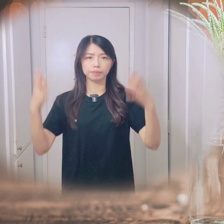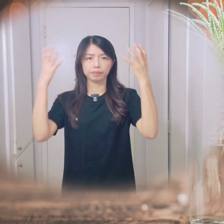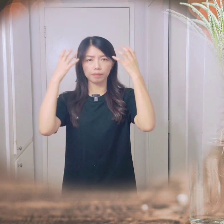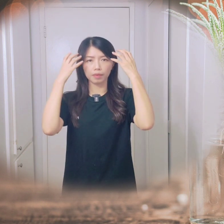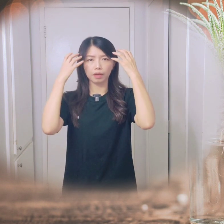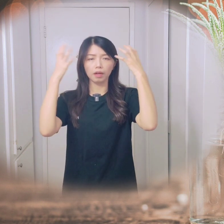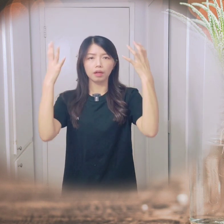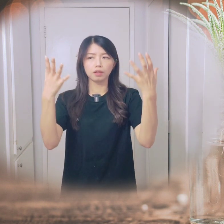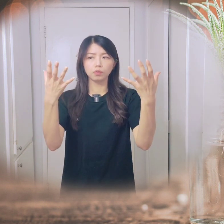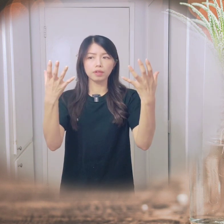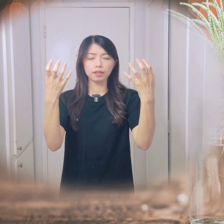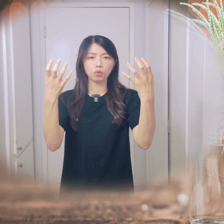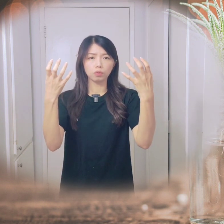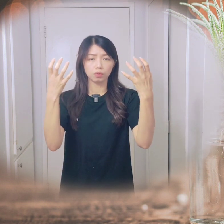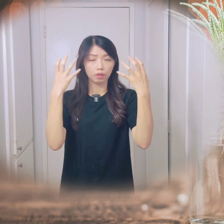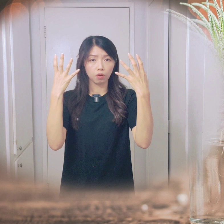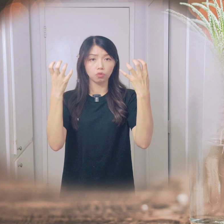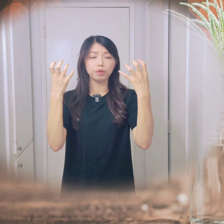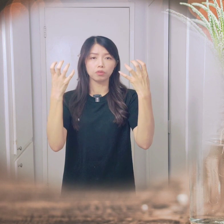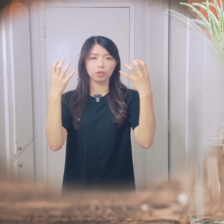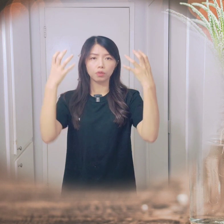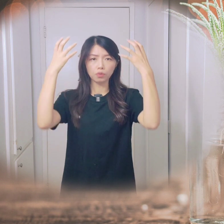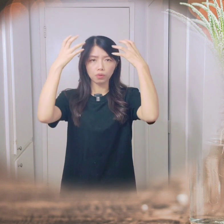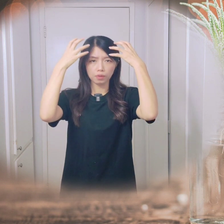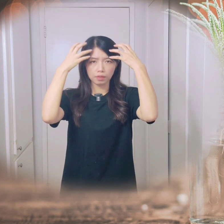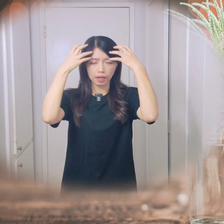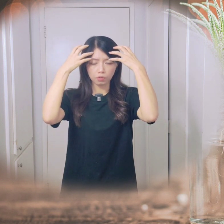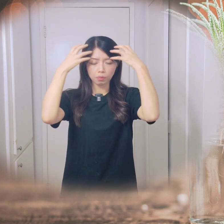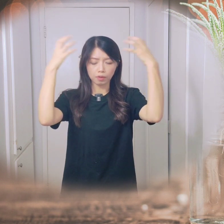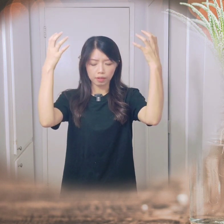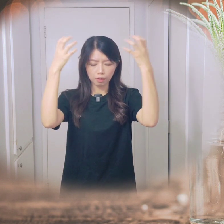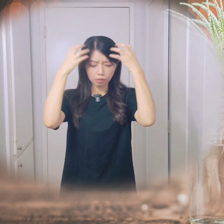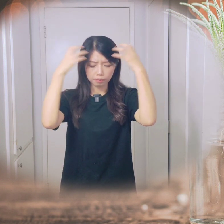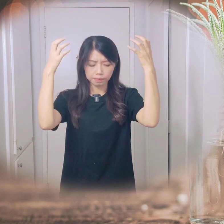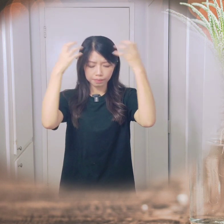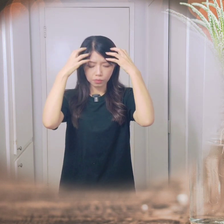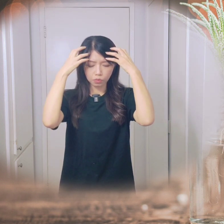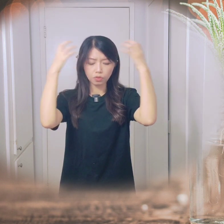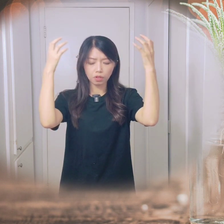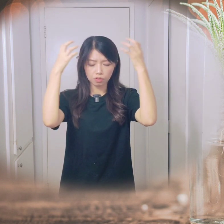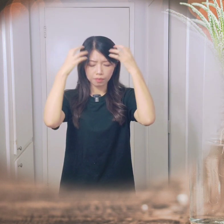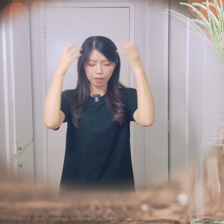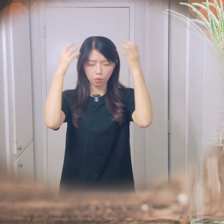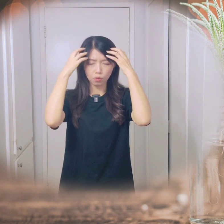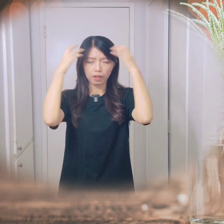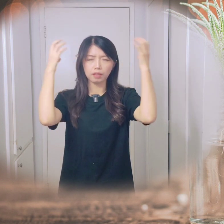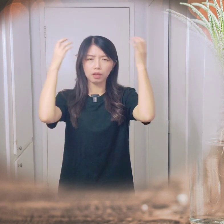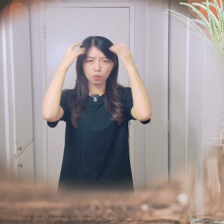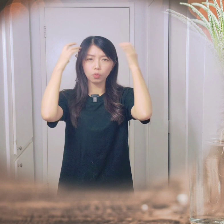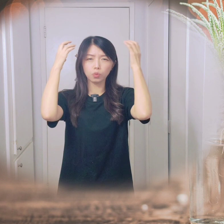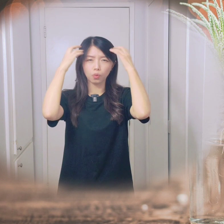수어는 손을 살짝 이렇게 구부려 주시고 양쪽 머리에서 두들겨 주시면 돼요.